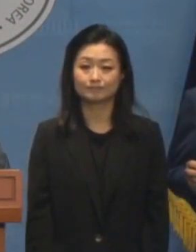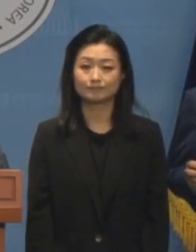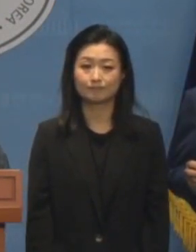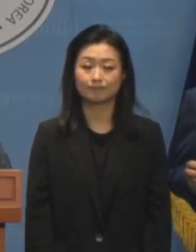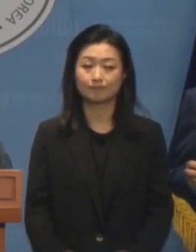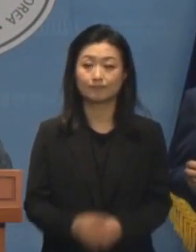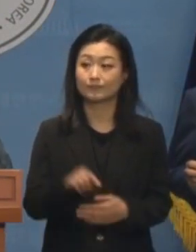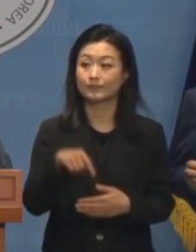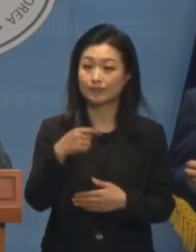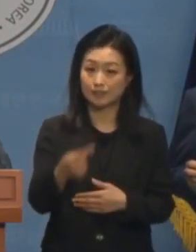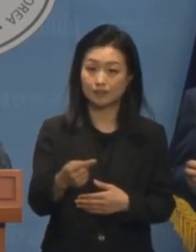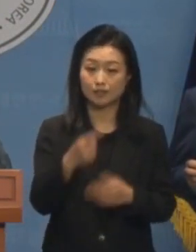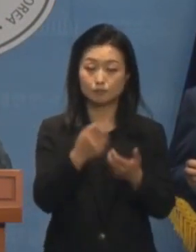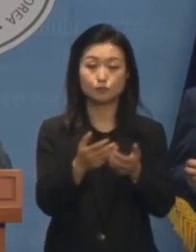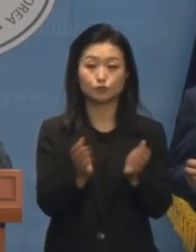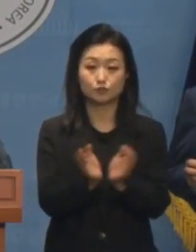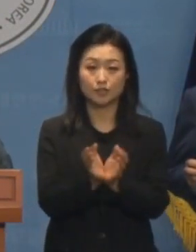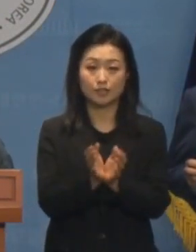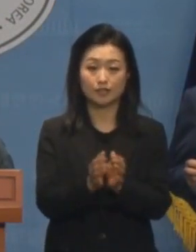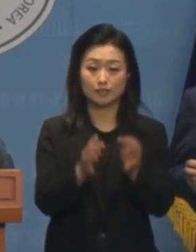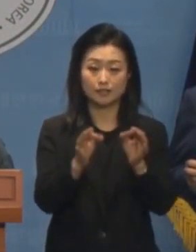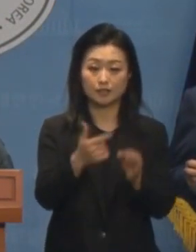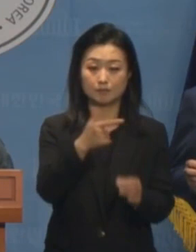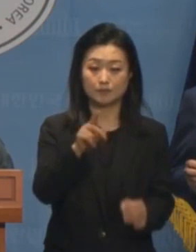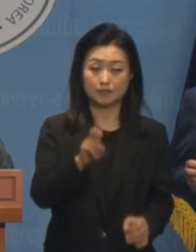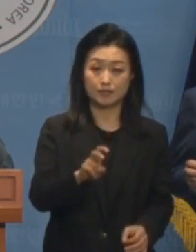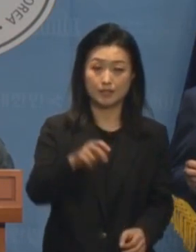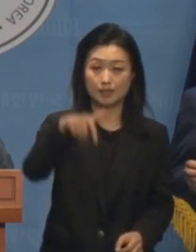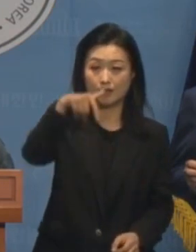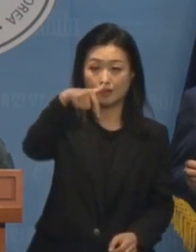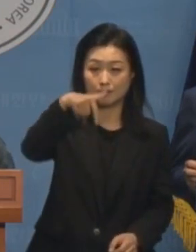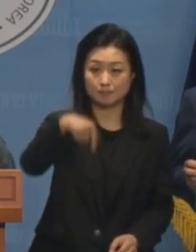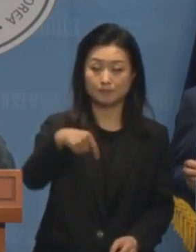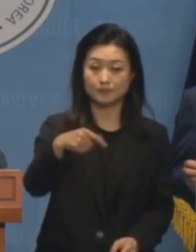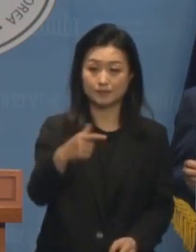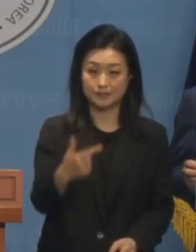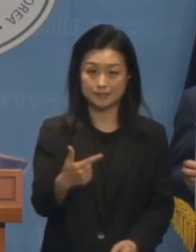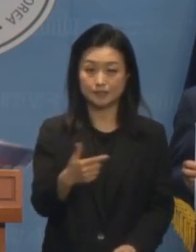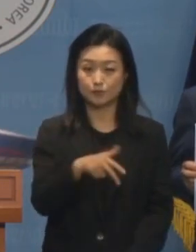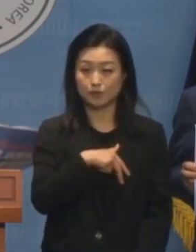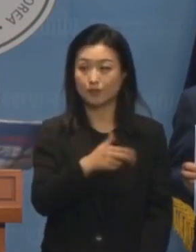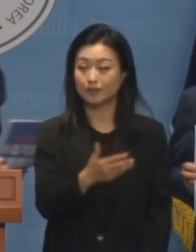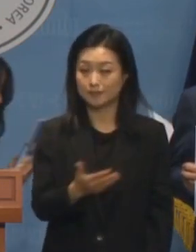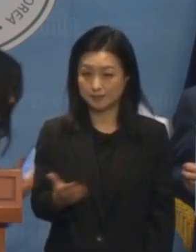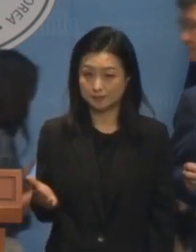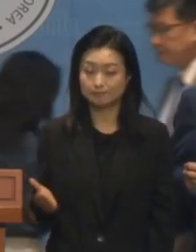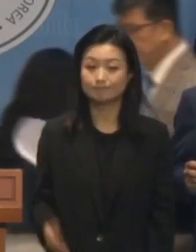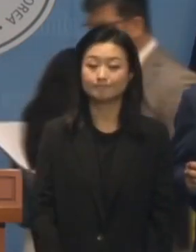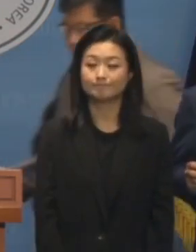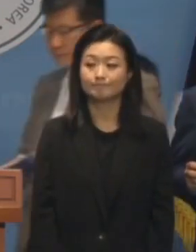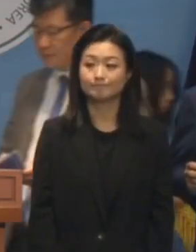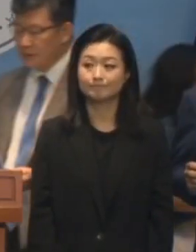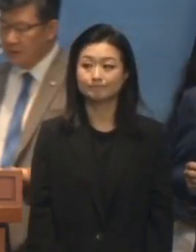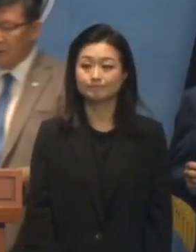네, 다음으로는 더불어민주당 김남근 의원님께서 발언해 주시겠습니다.